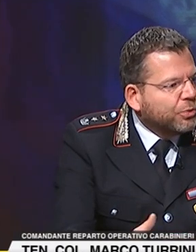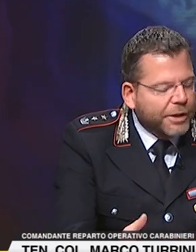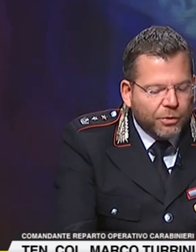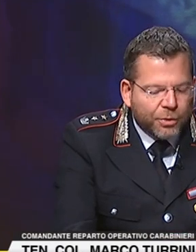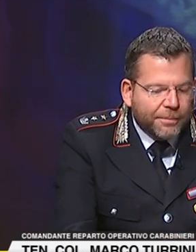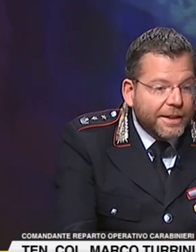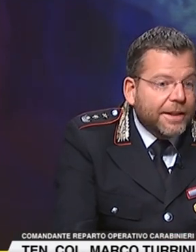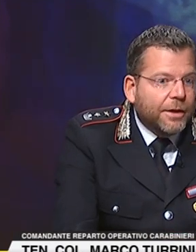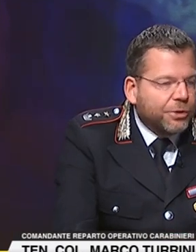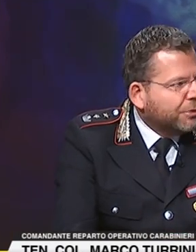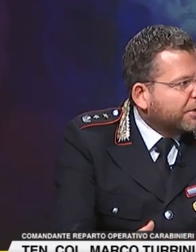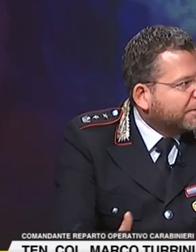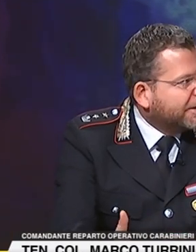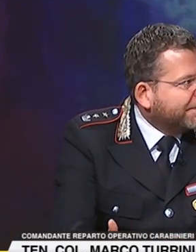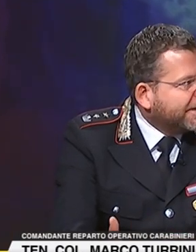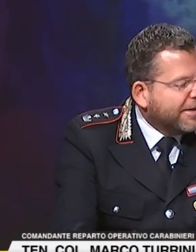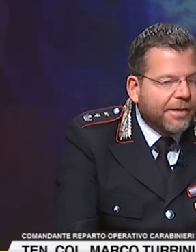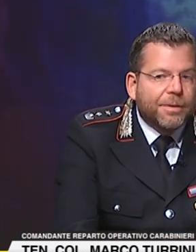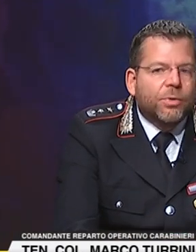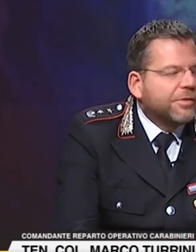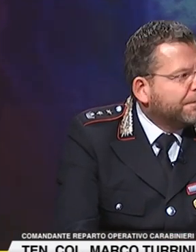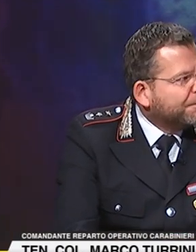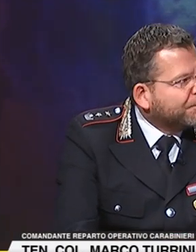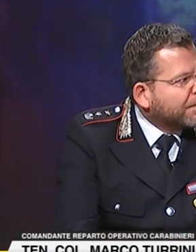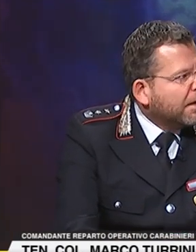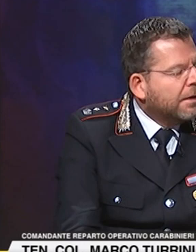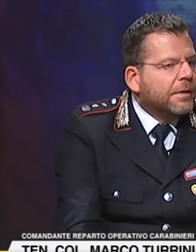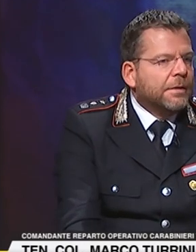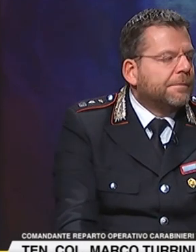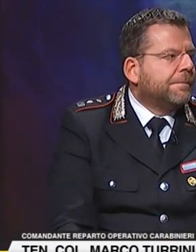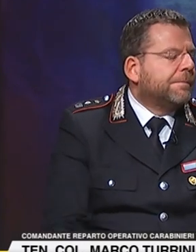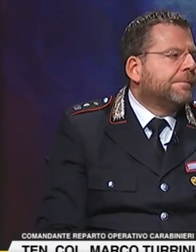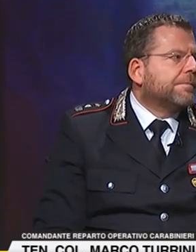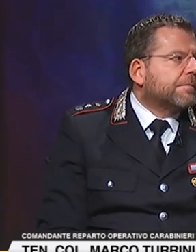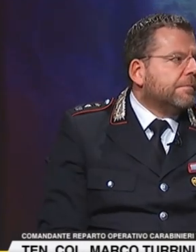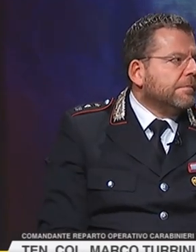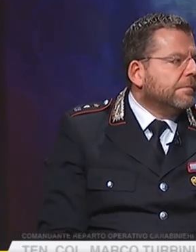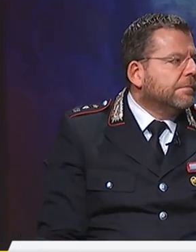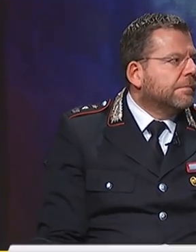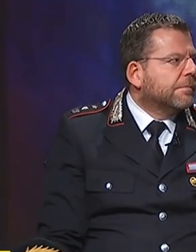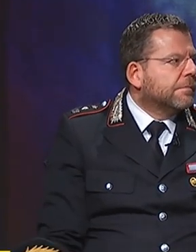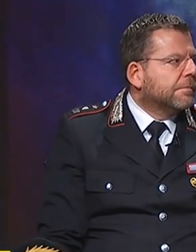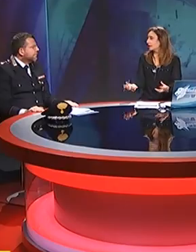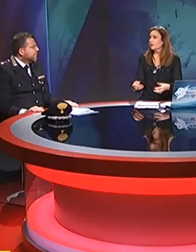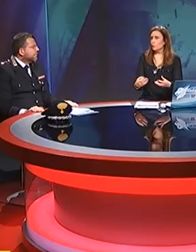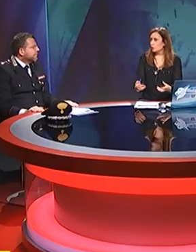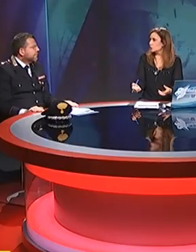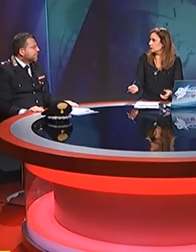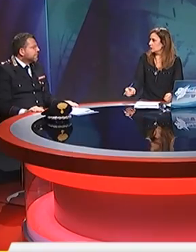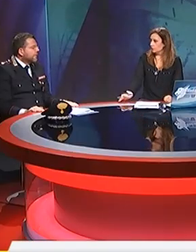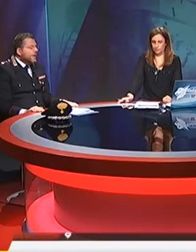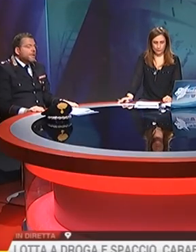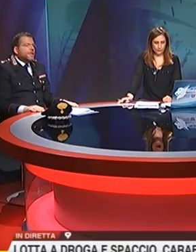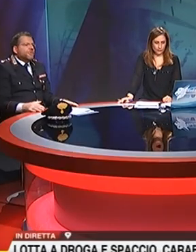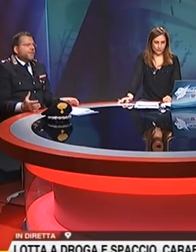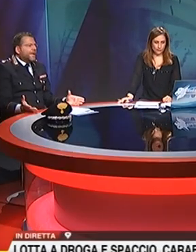assuma appunto dei comportamenti che denotino una dipendenza. E c'è un po' ancora la vergogna da parte dei familiari a denunciare o comunque a chiedere un